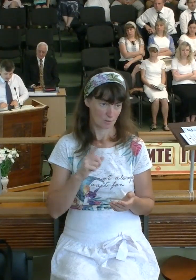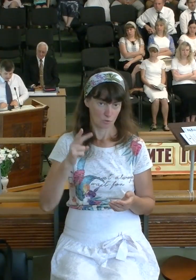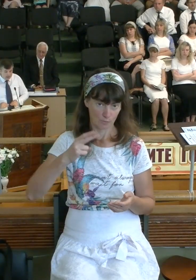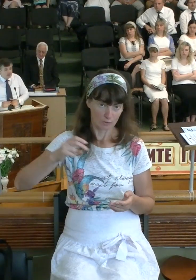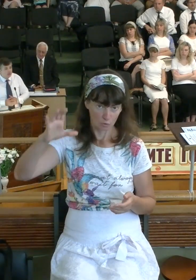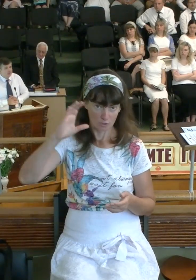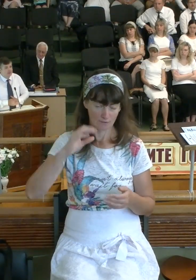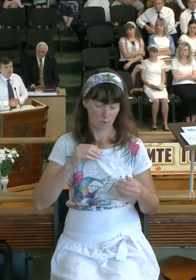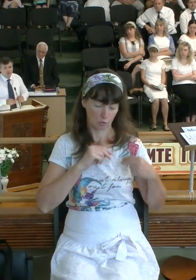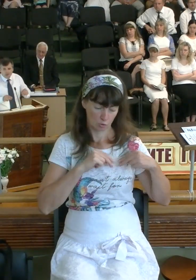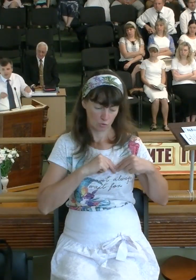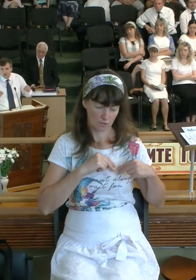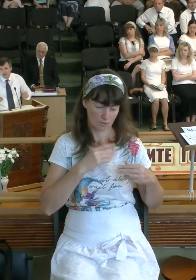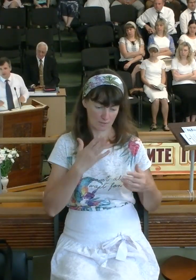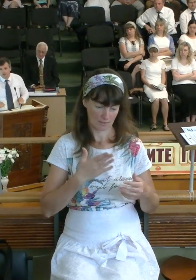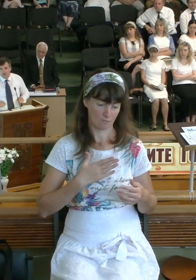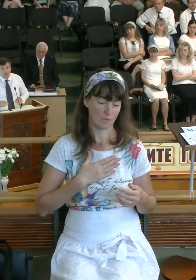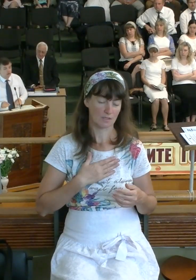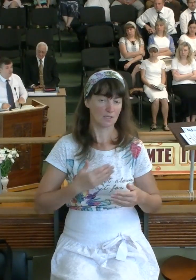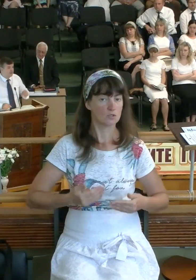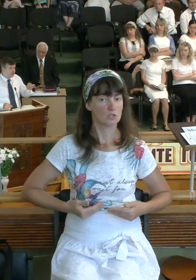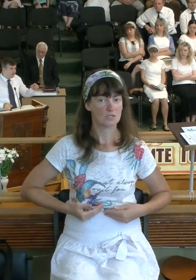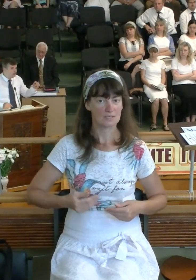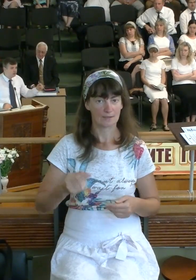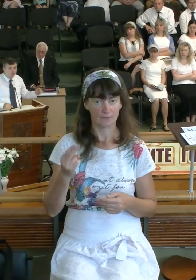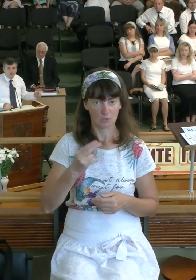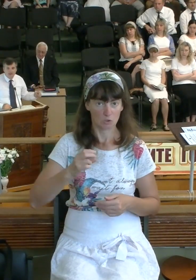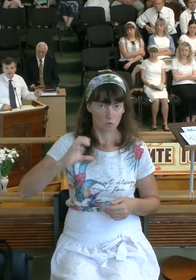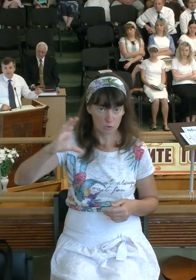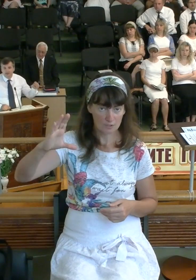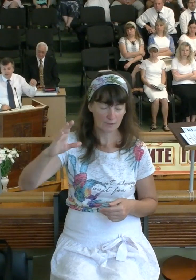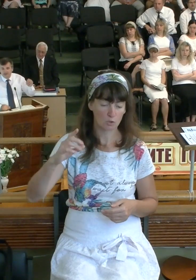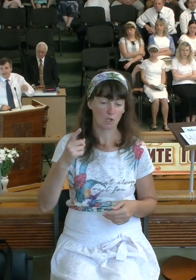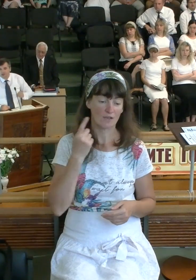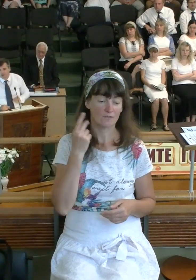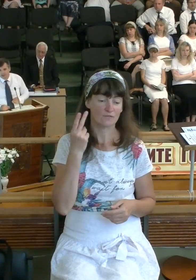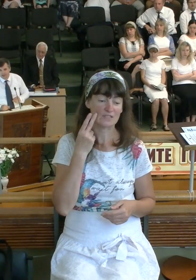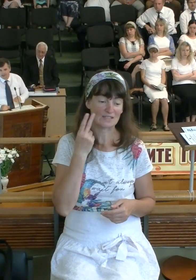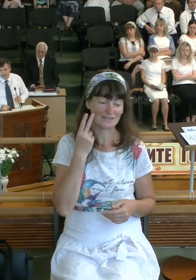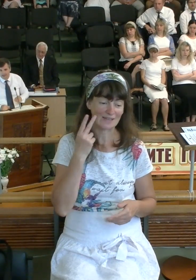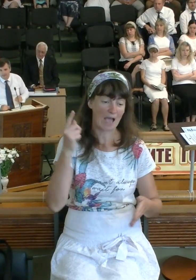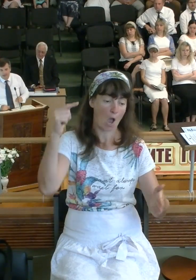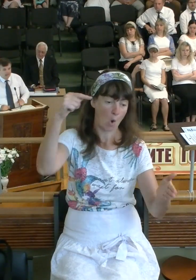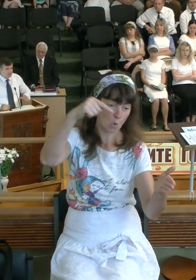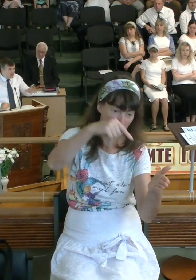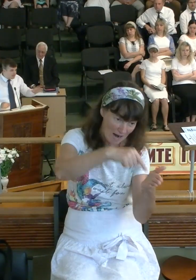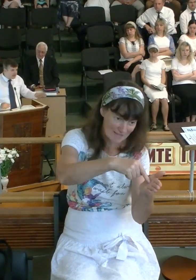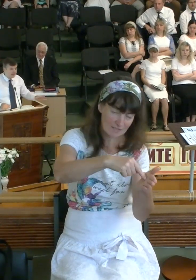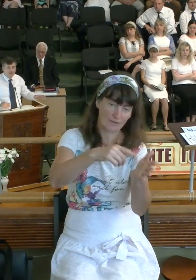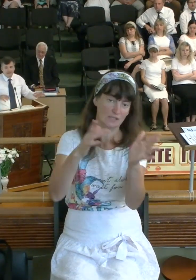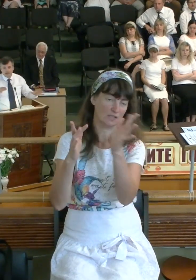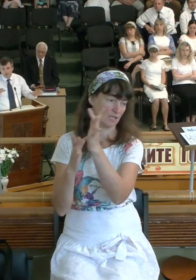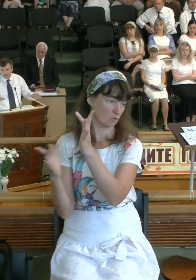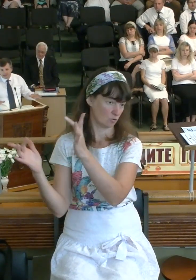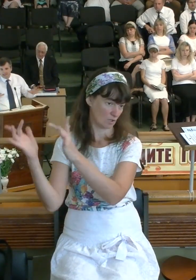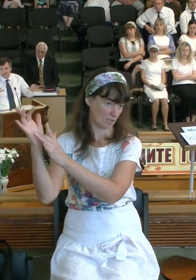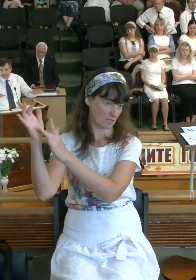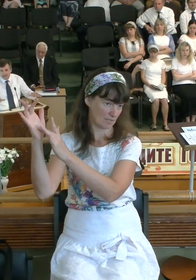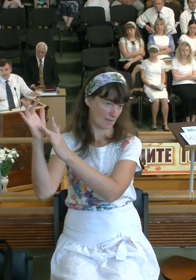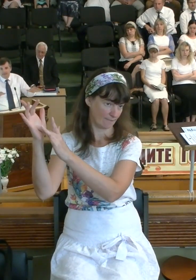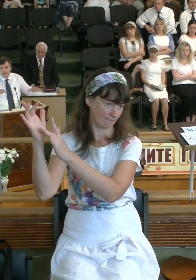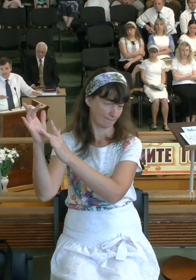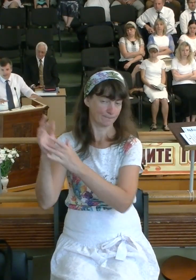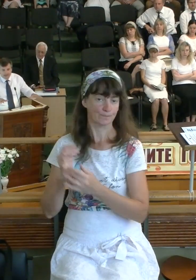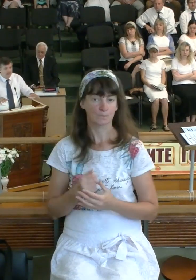жизни. Братья и сестры, Дух Святой, Его работа, Он всегда будет указывать на Иисуса Христа. От первой страницы до